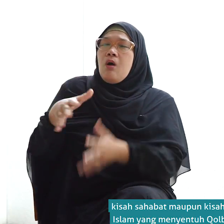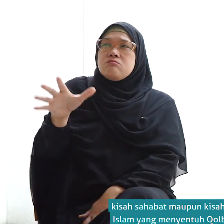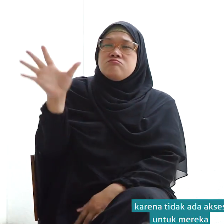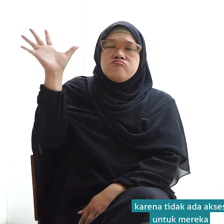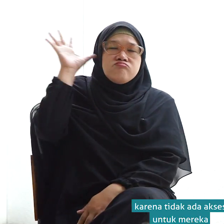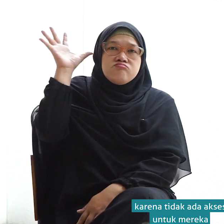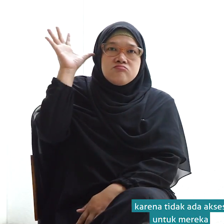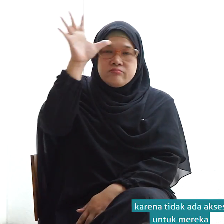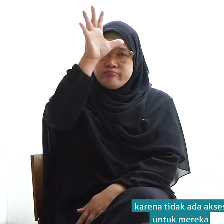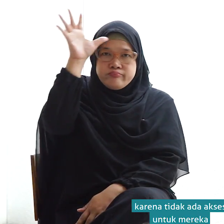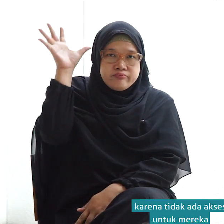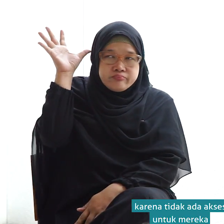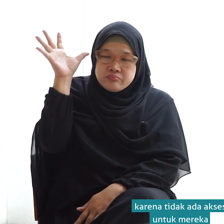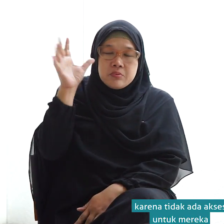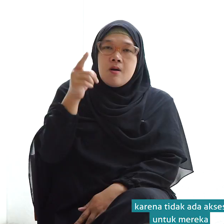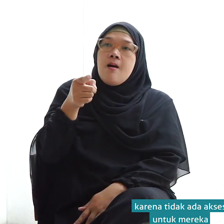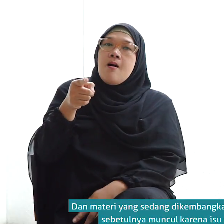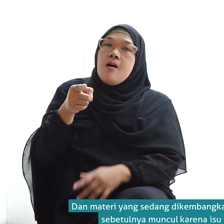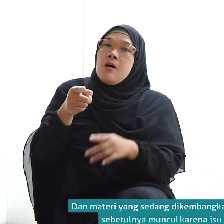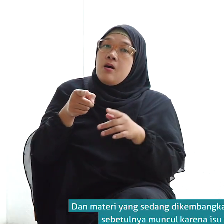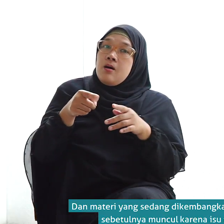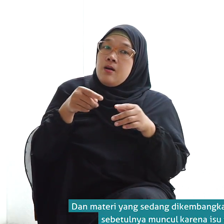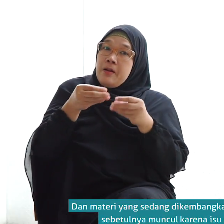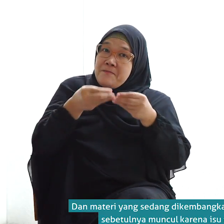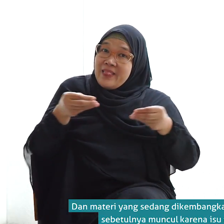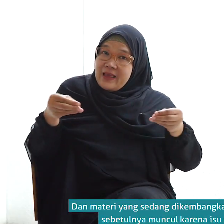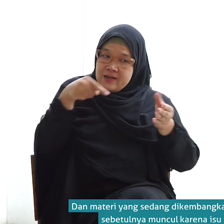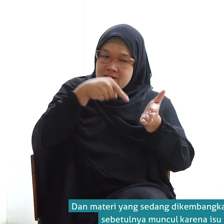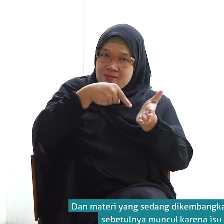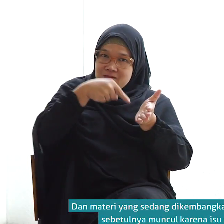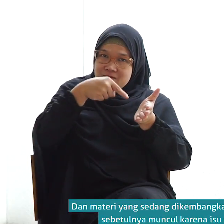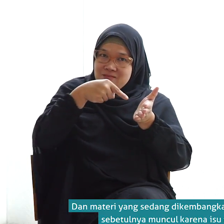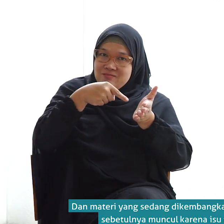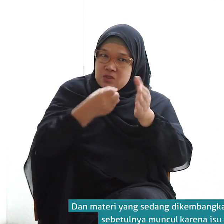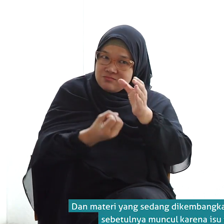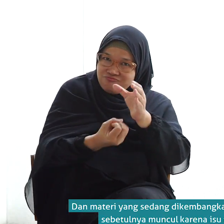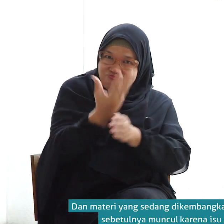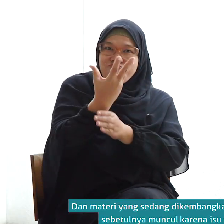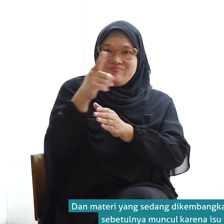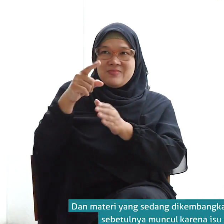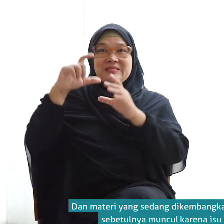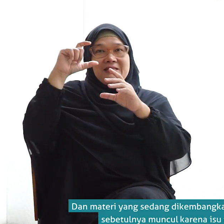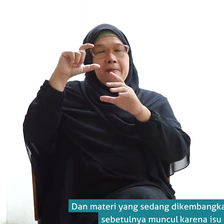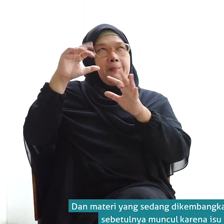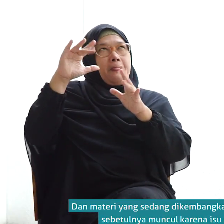kalbunya karena tidak ada akses untuk mereka. Dan materi yang sedang dikembangkan dalam Cahaya Dalam Sunyi ini sebetulnya muncul karena isu